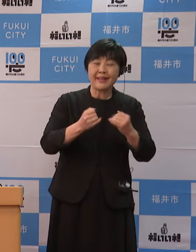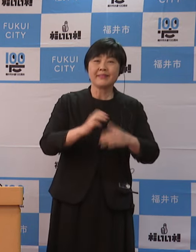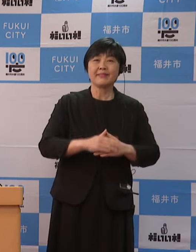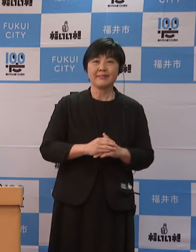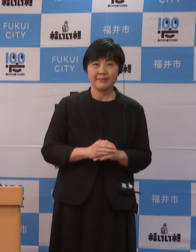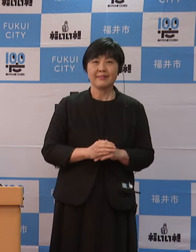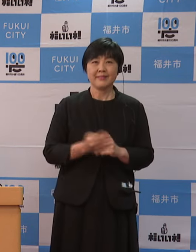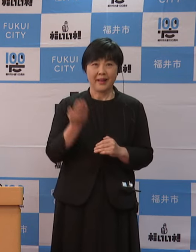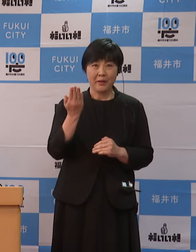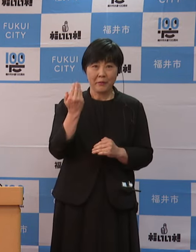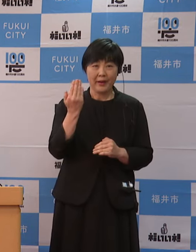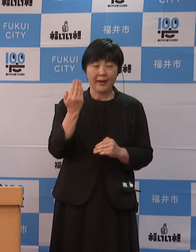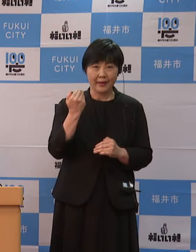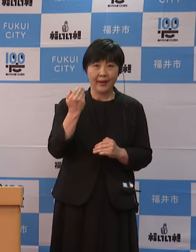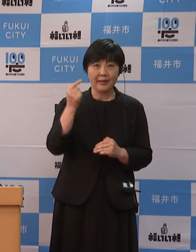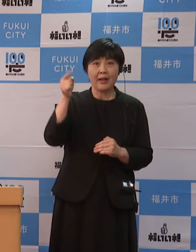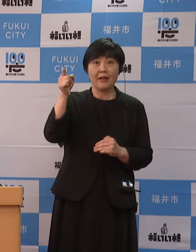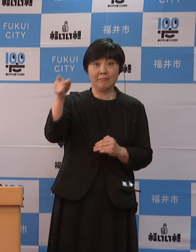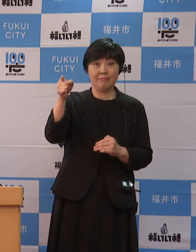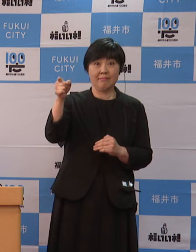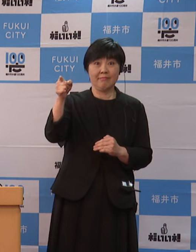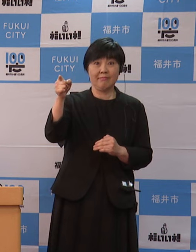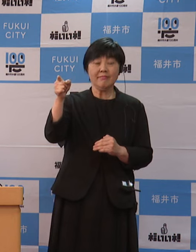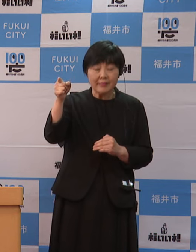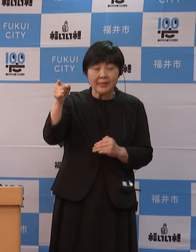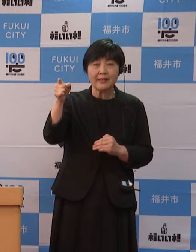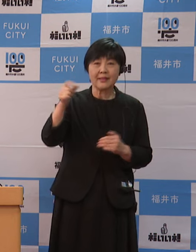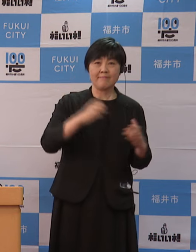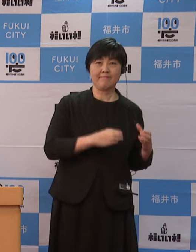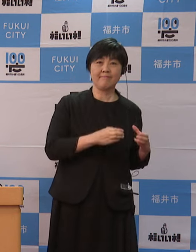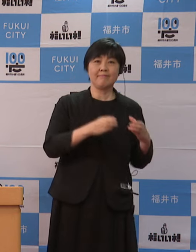回クラン氏の方に行きました。